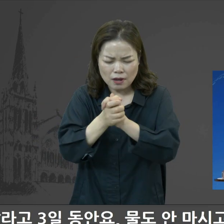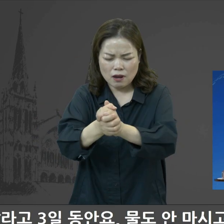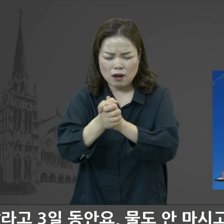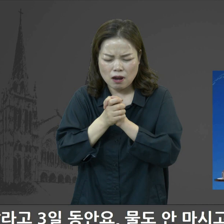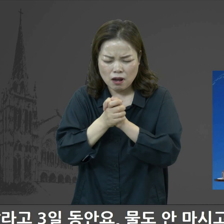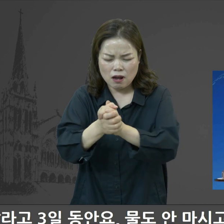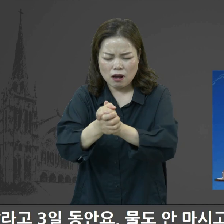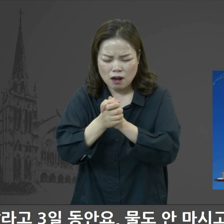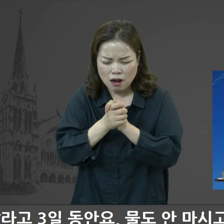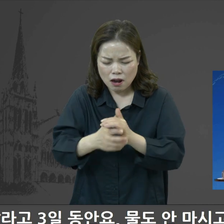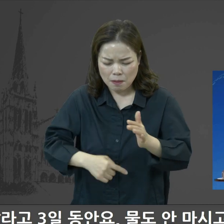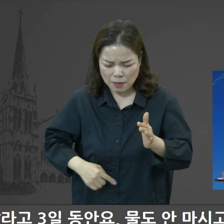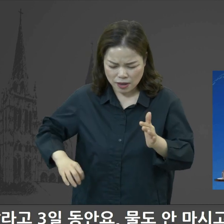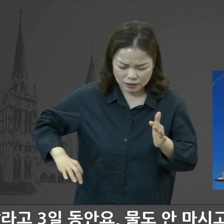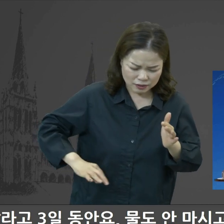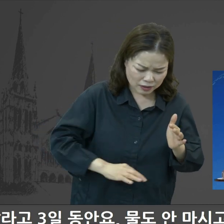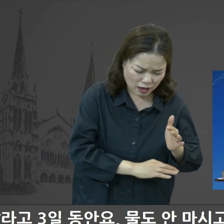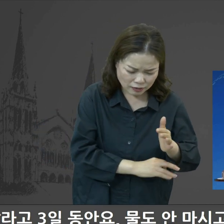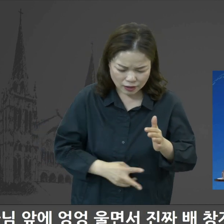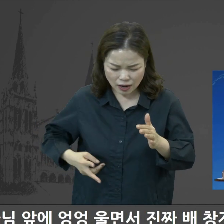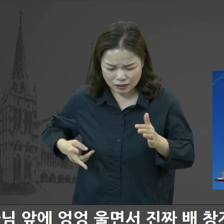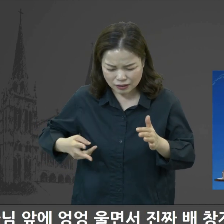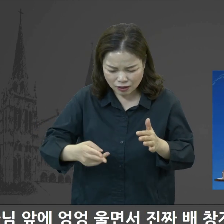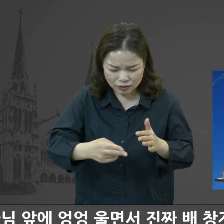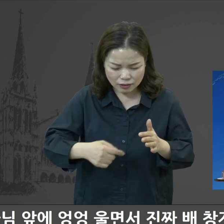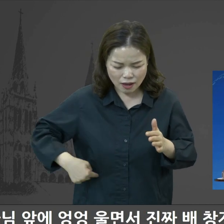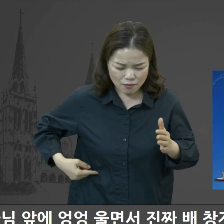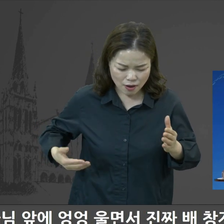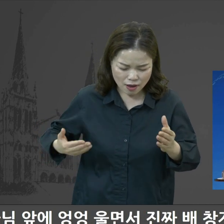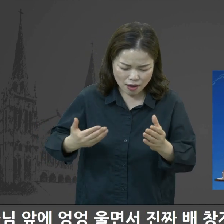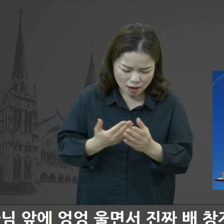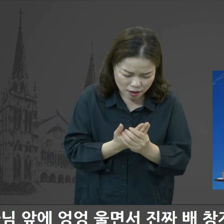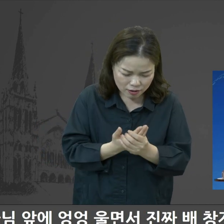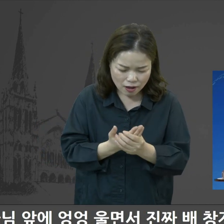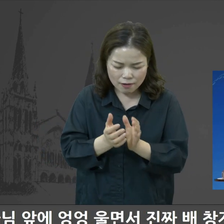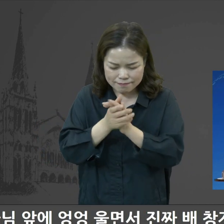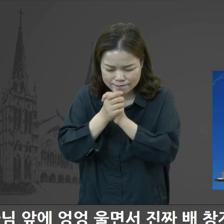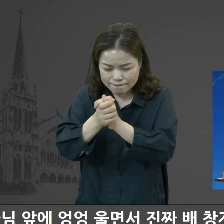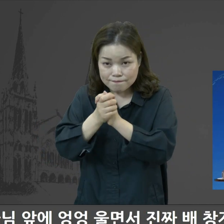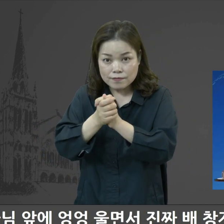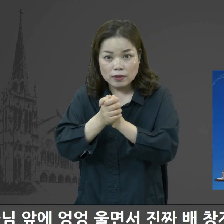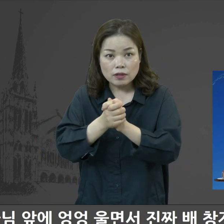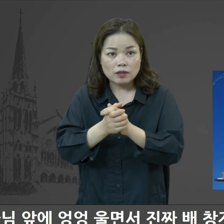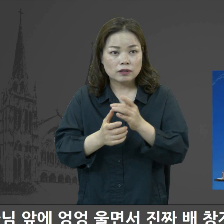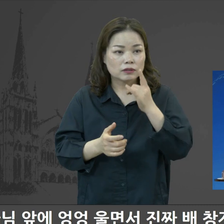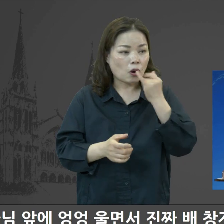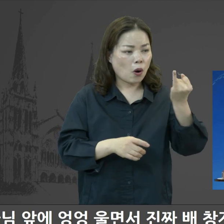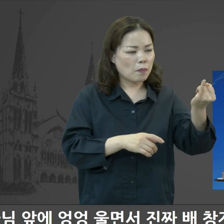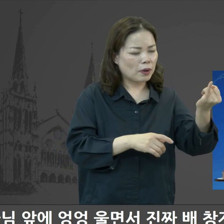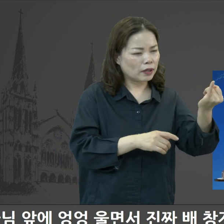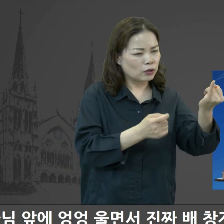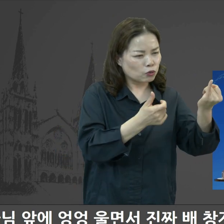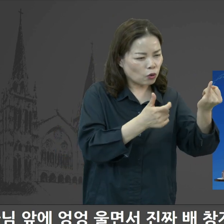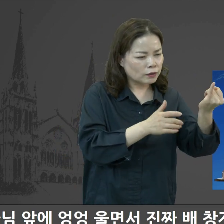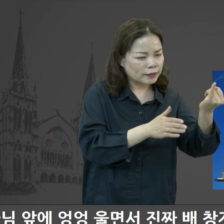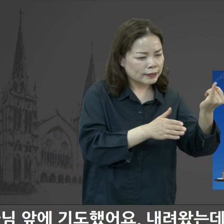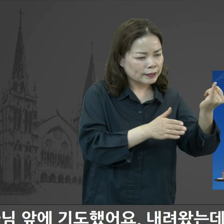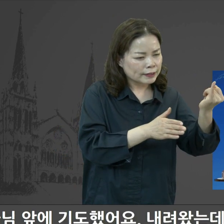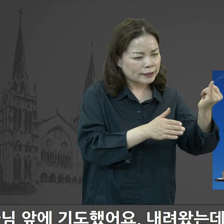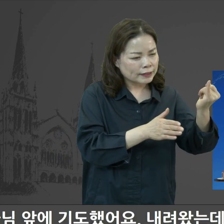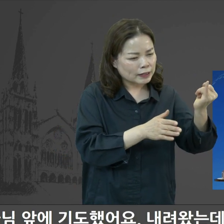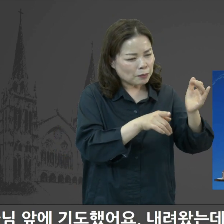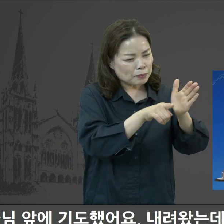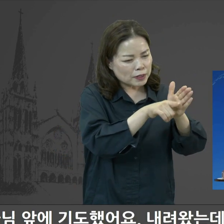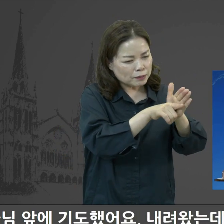울면서 진짜 배창자가 끊어지는 회개를 하면서 하나님 앞에 기도했어요. 내려왔는데 우리 어머니가요 요만큼 넘어간 것